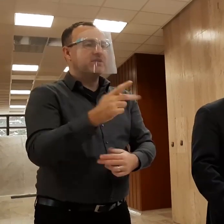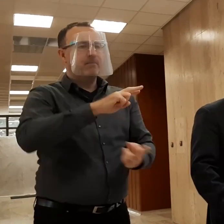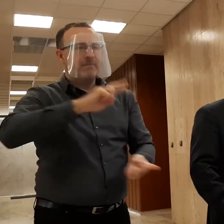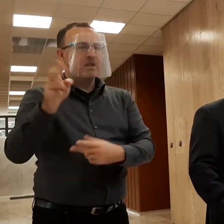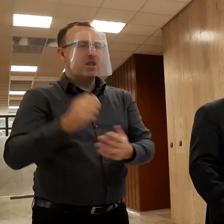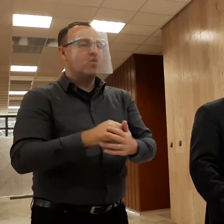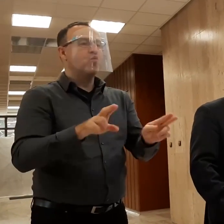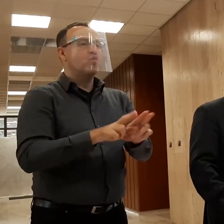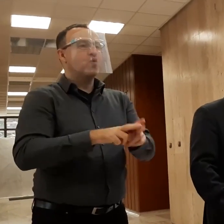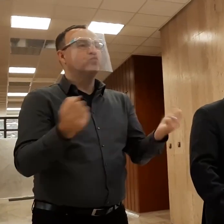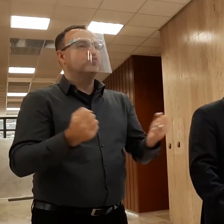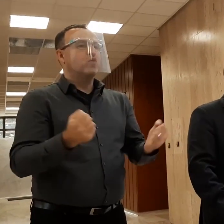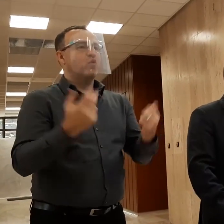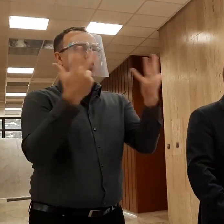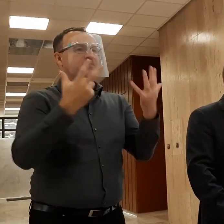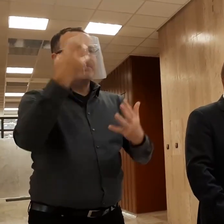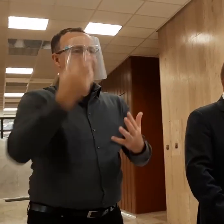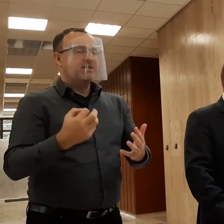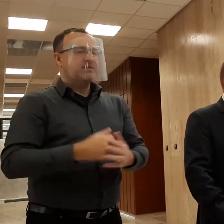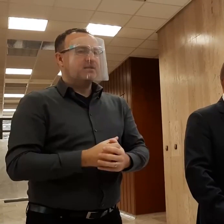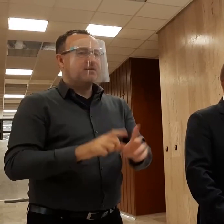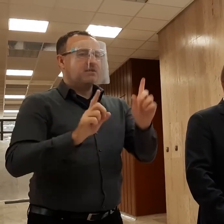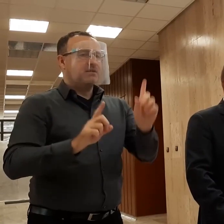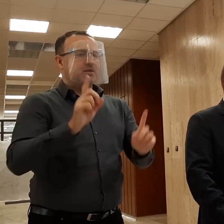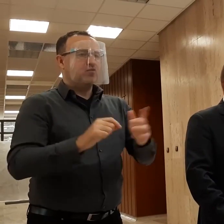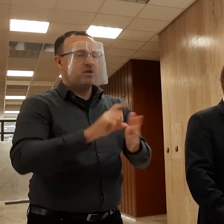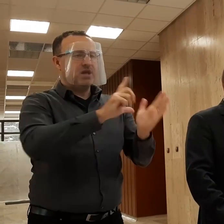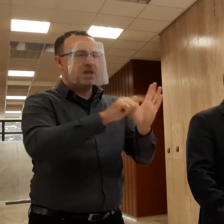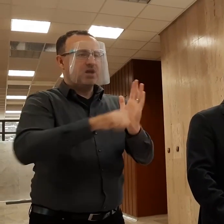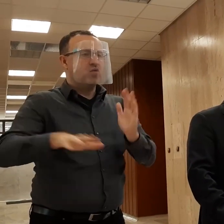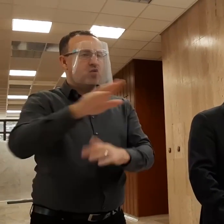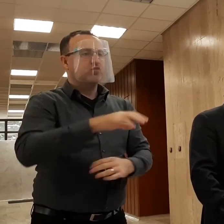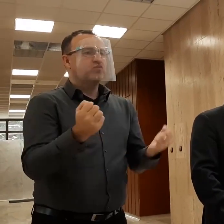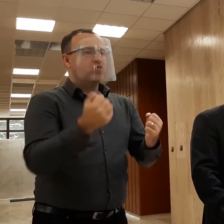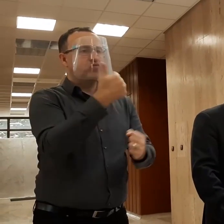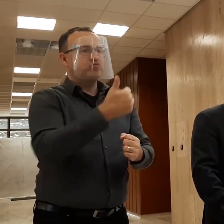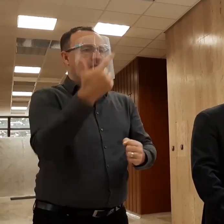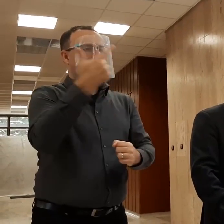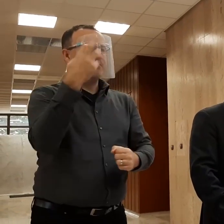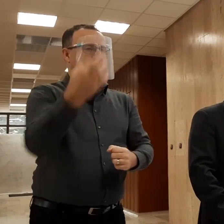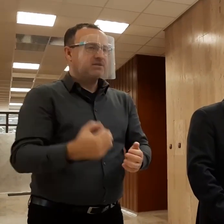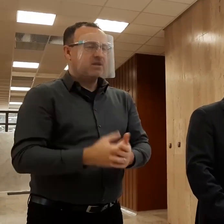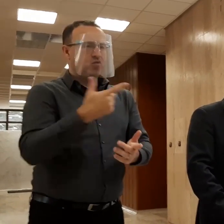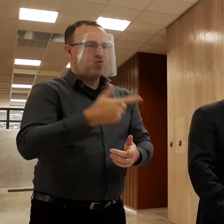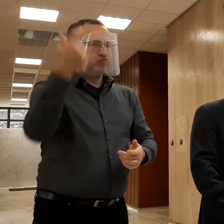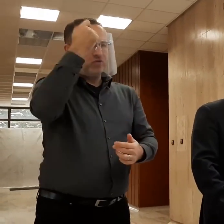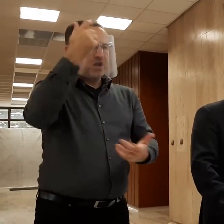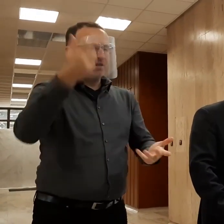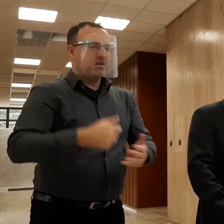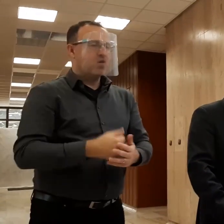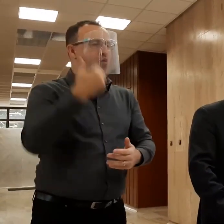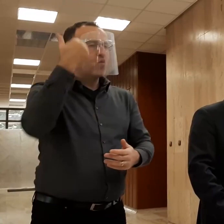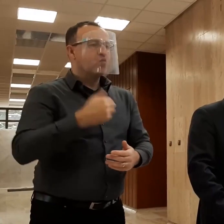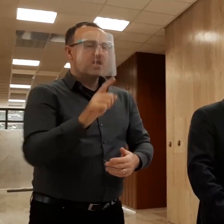to bolo takmer na 80% celoslovenský a v niektorých regiónoch to bolo na 120%. Jednoducho to je šialenstvo. Ľudia